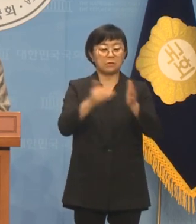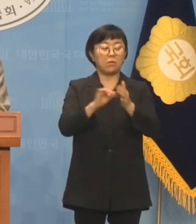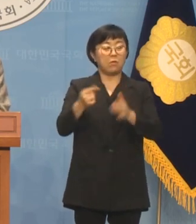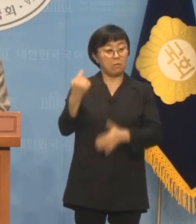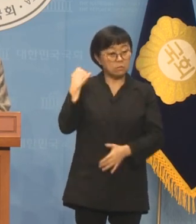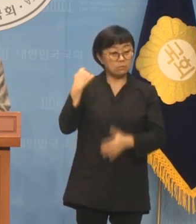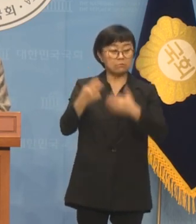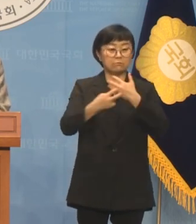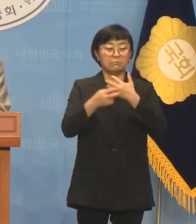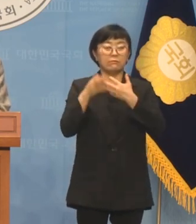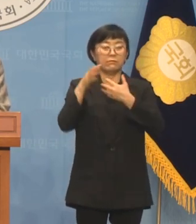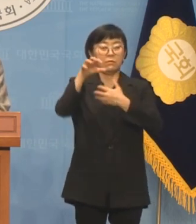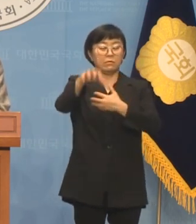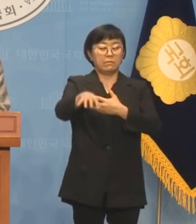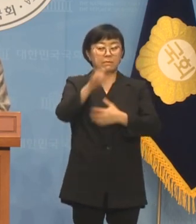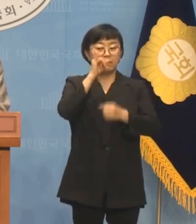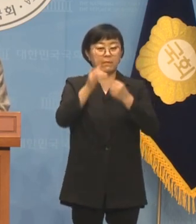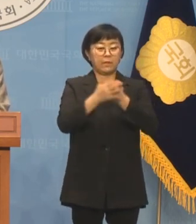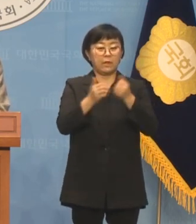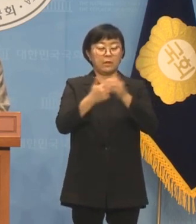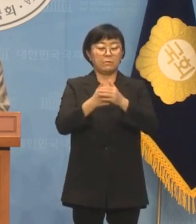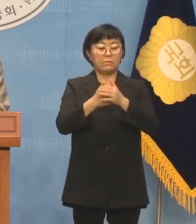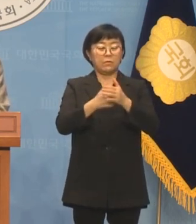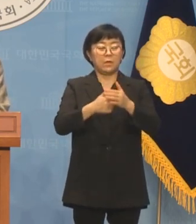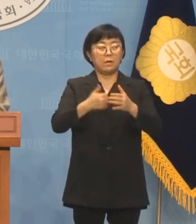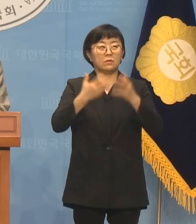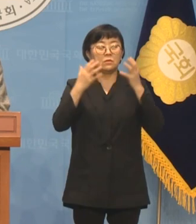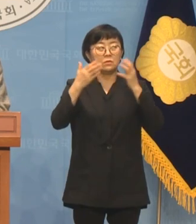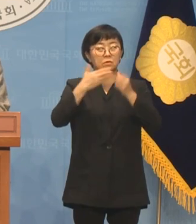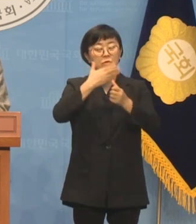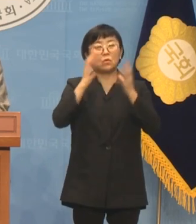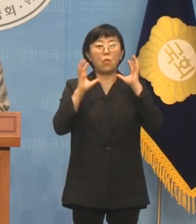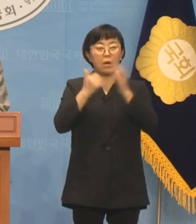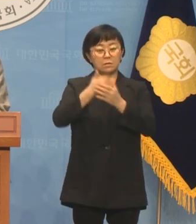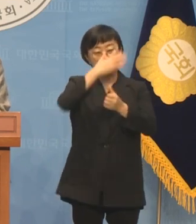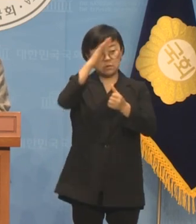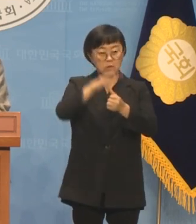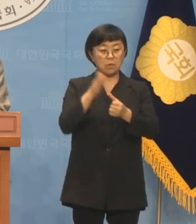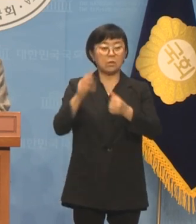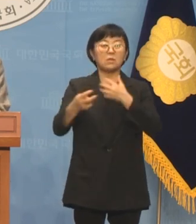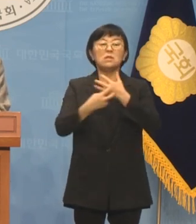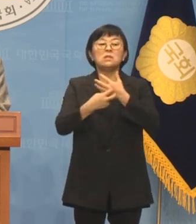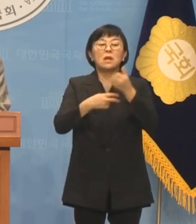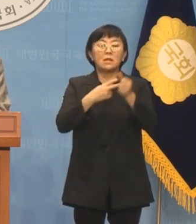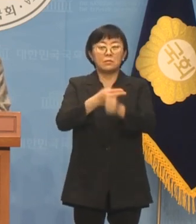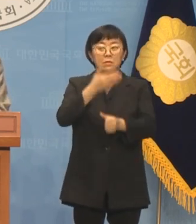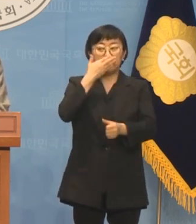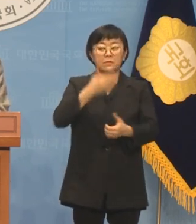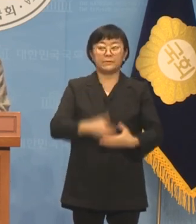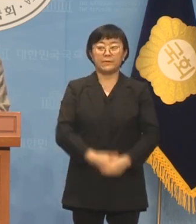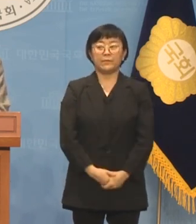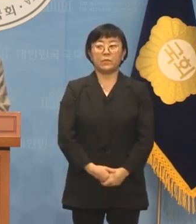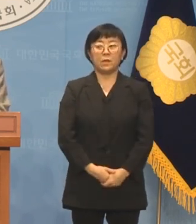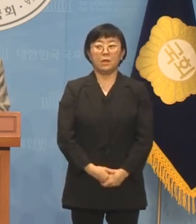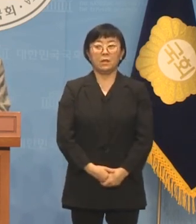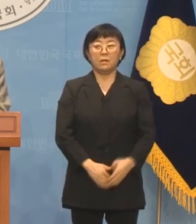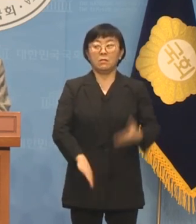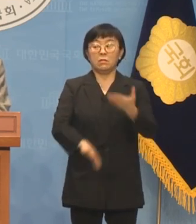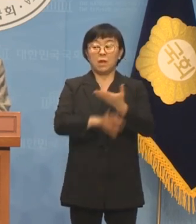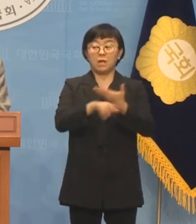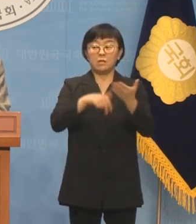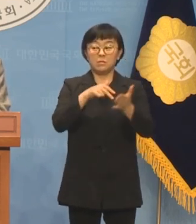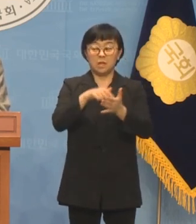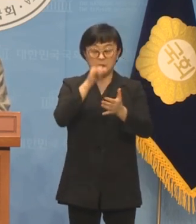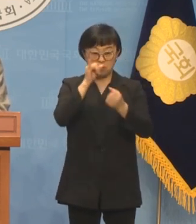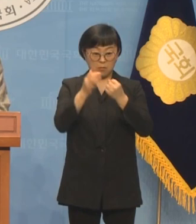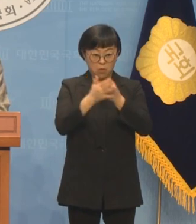어제는 의료 현장의 한가운데에 있는 소아청소년과 의사의 입을 틀어막았습니다. 조금만 다른 목소리를 내는